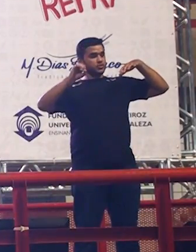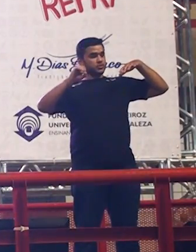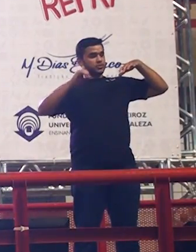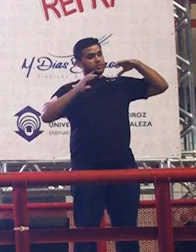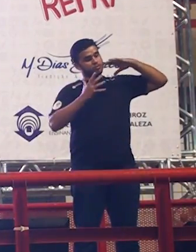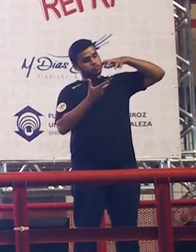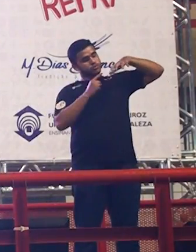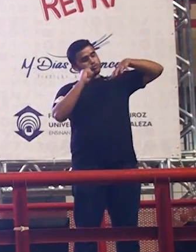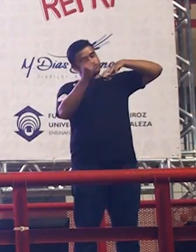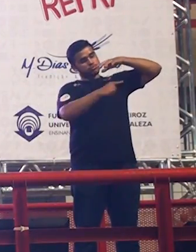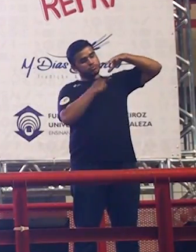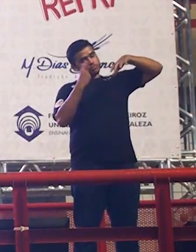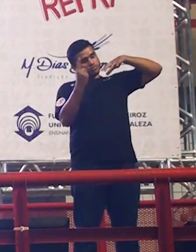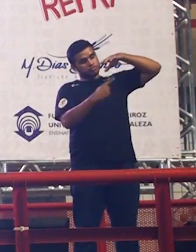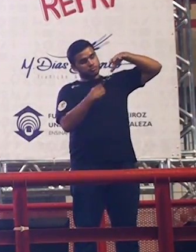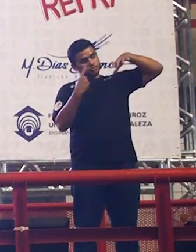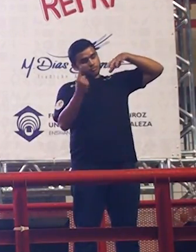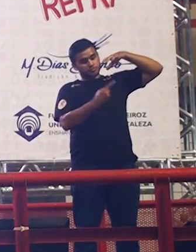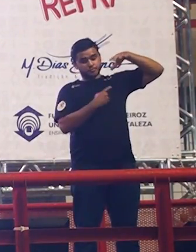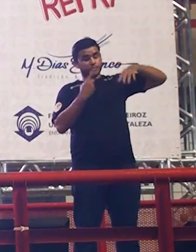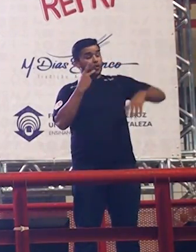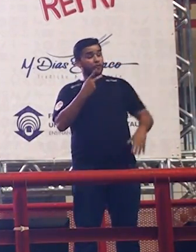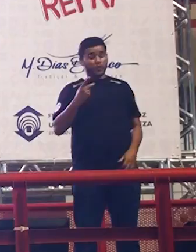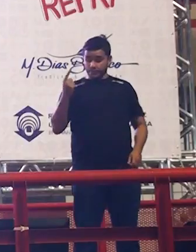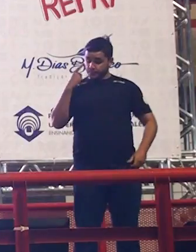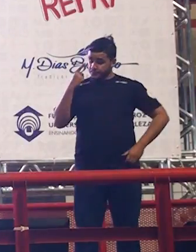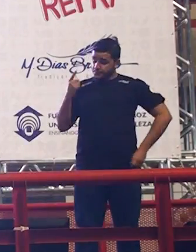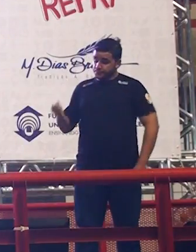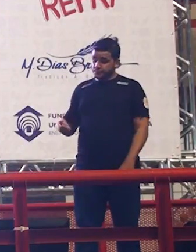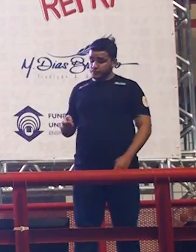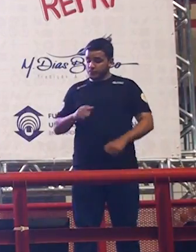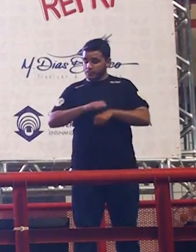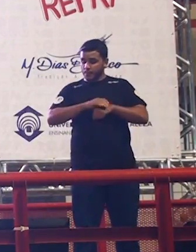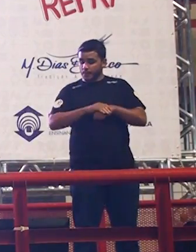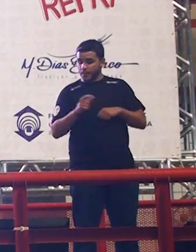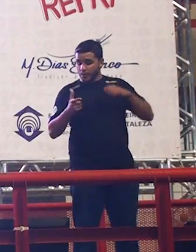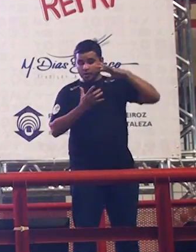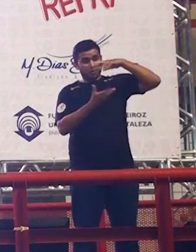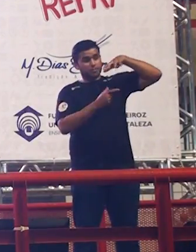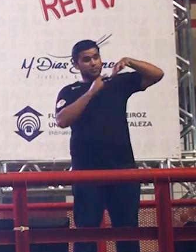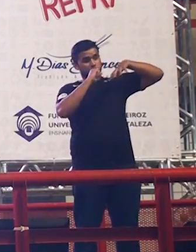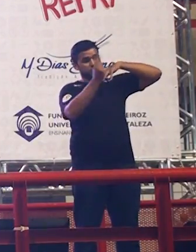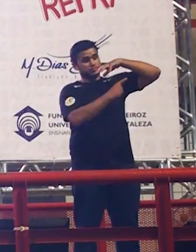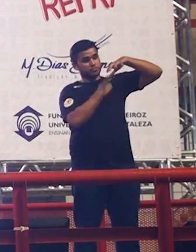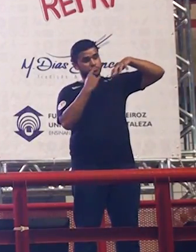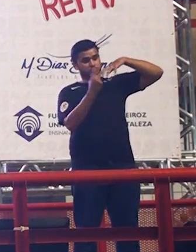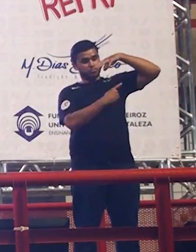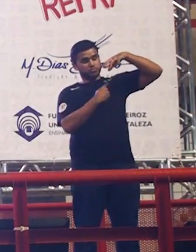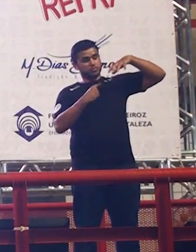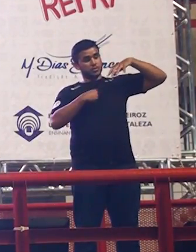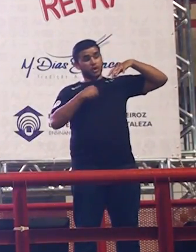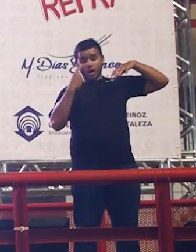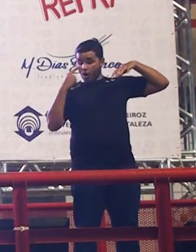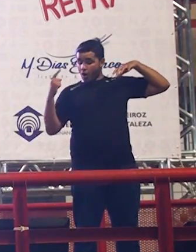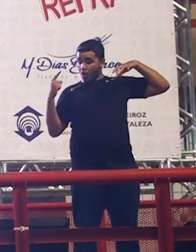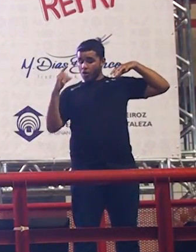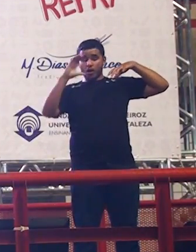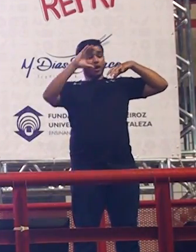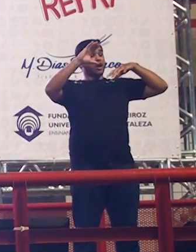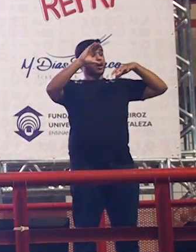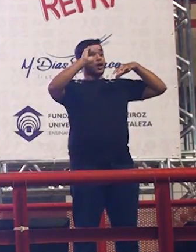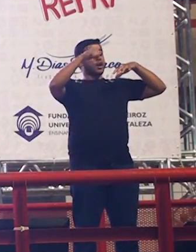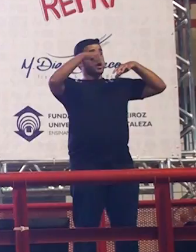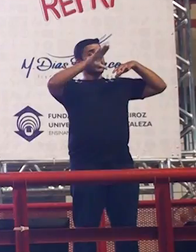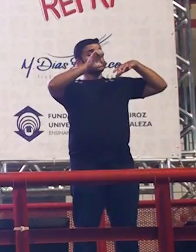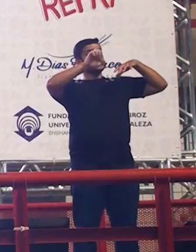os paralelos. Quando eu trabalho a área que fica entre o trópico de Câncer e Capricórnio,